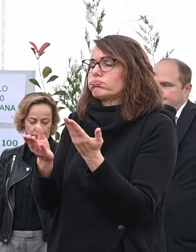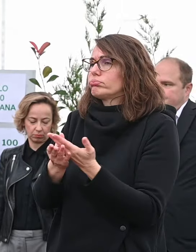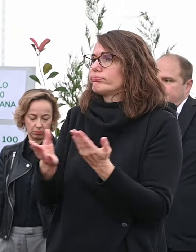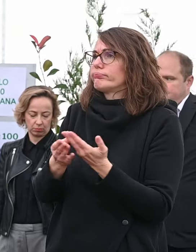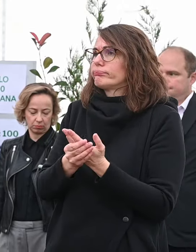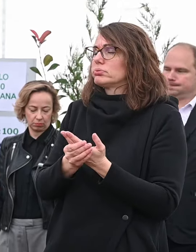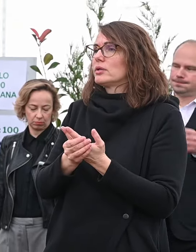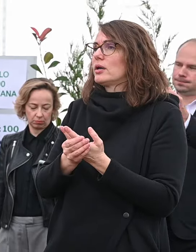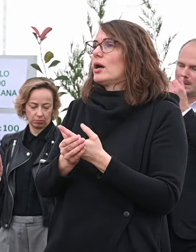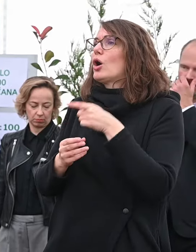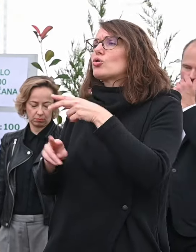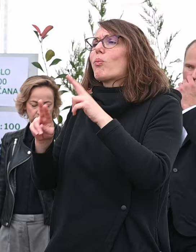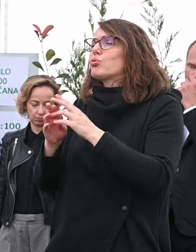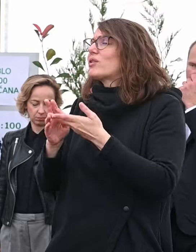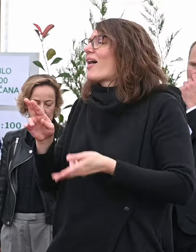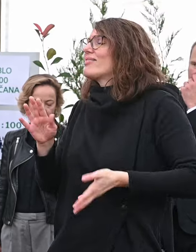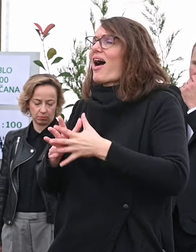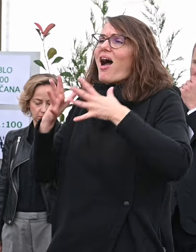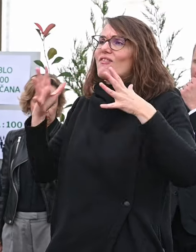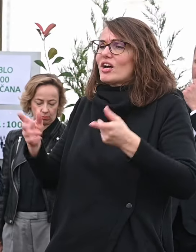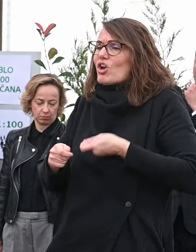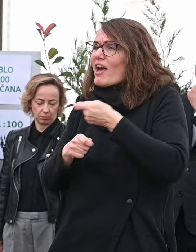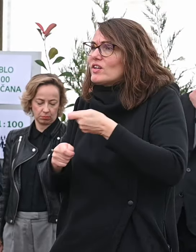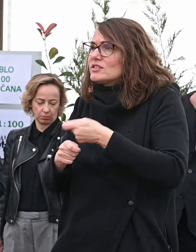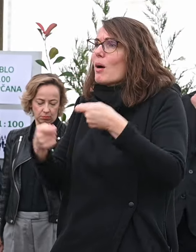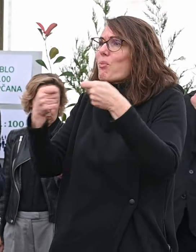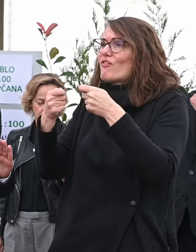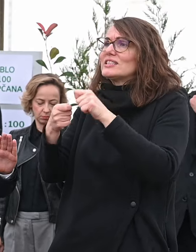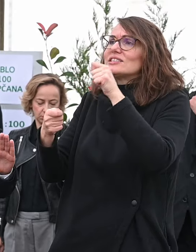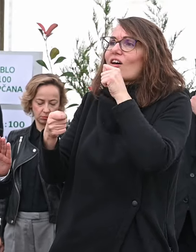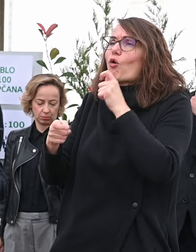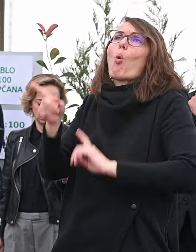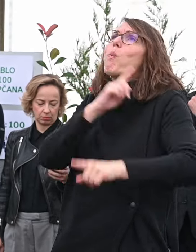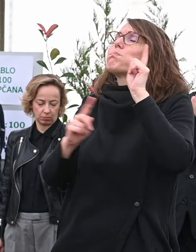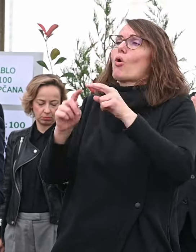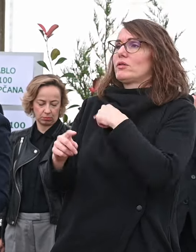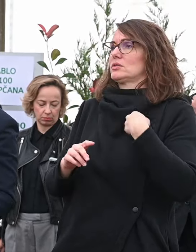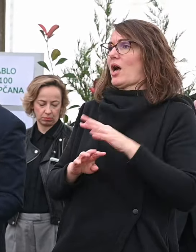Znači to će biti najveća investicija u vodoopskrbi i odvodnju u povijesti Zagreba.